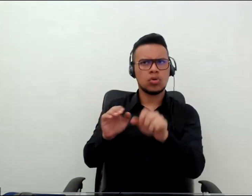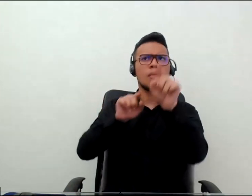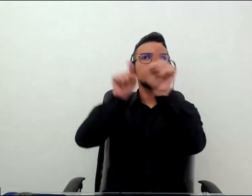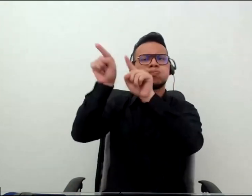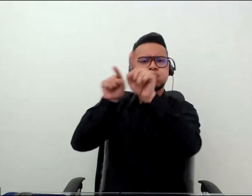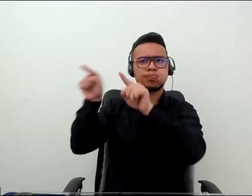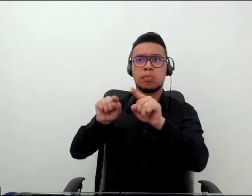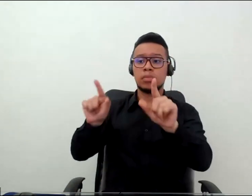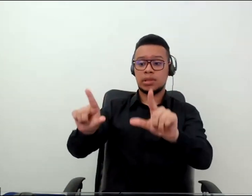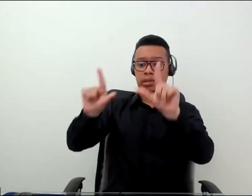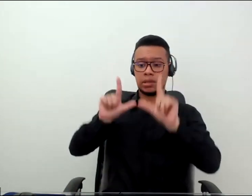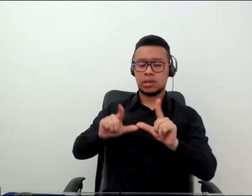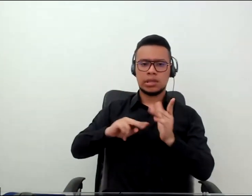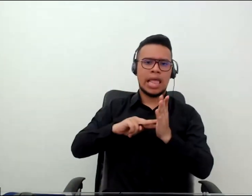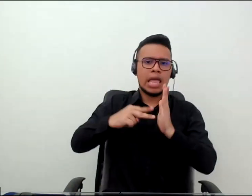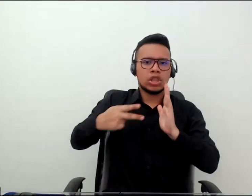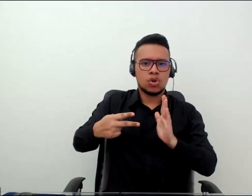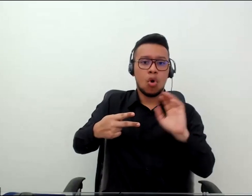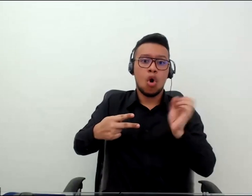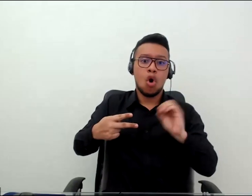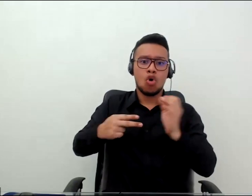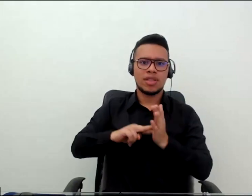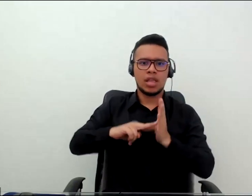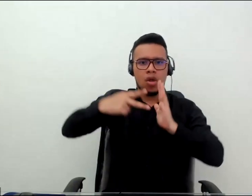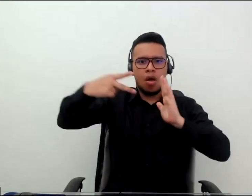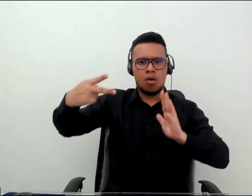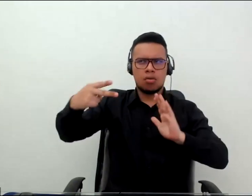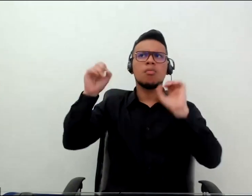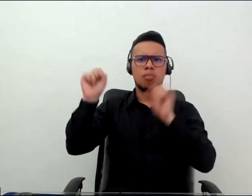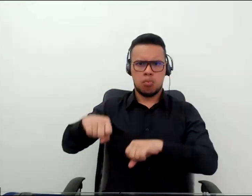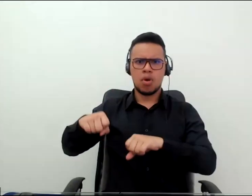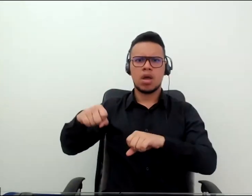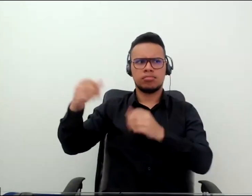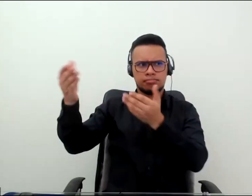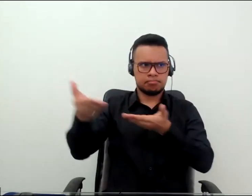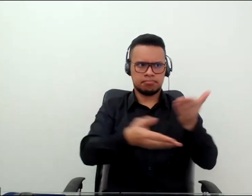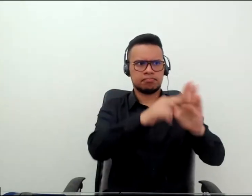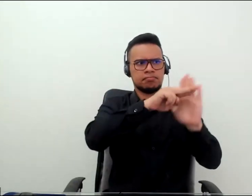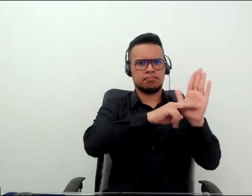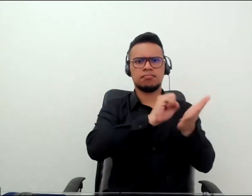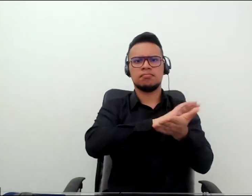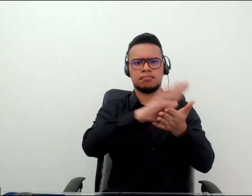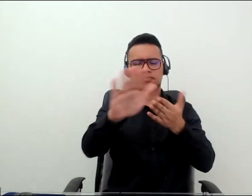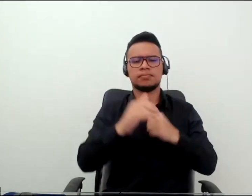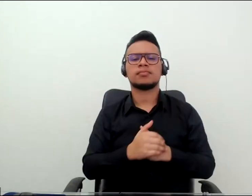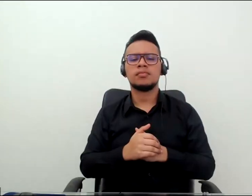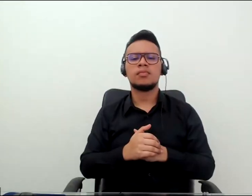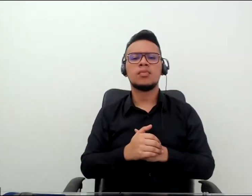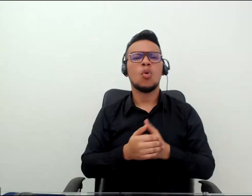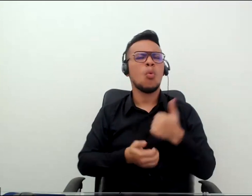acceder a la política de gratuidad lo que ya directamente determina el Ministerio son los títulos